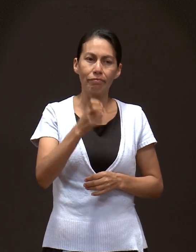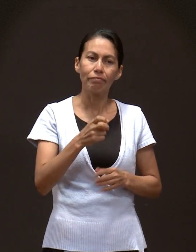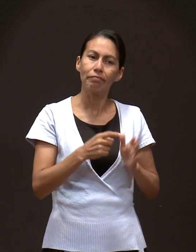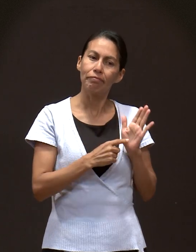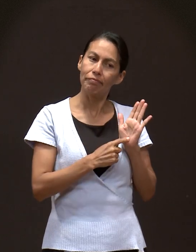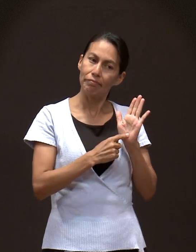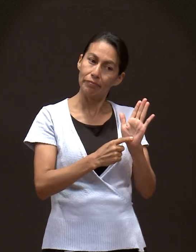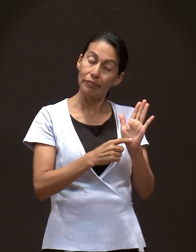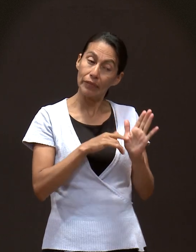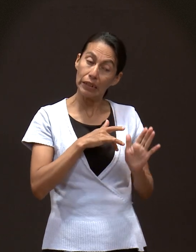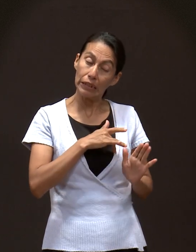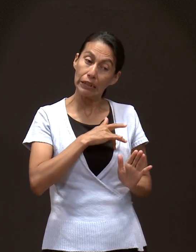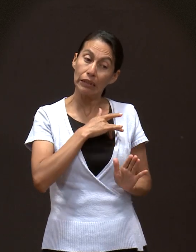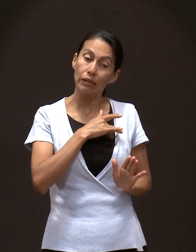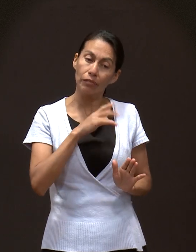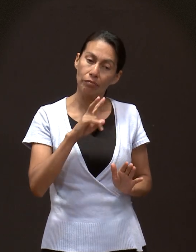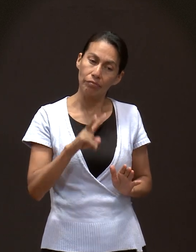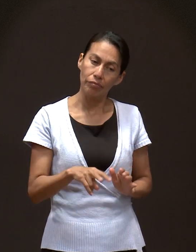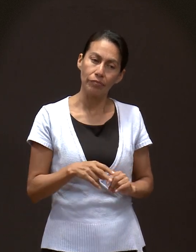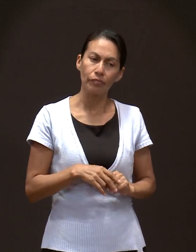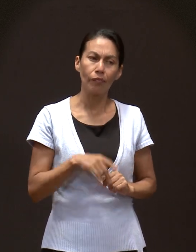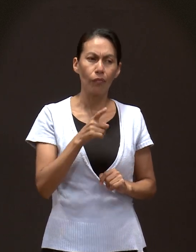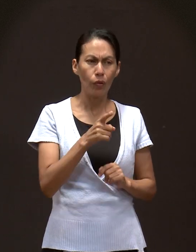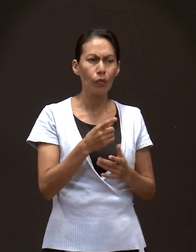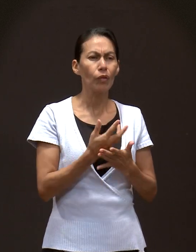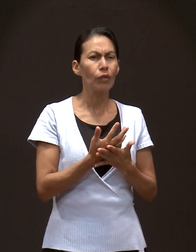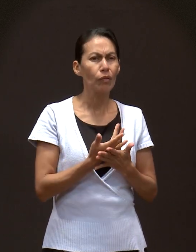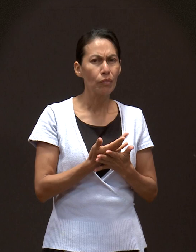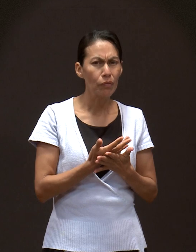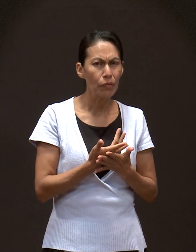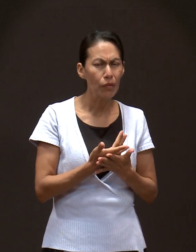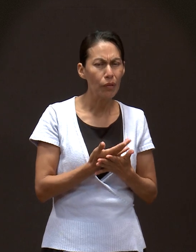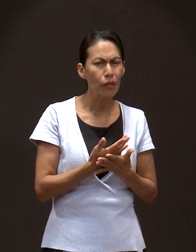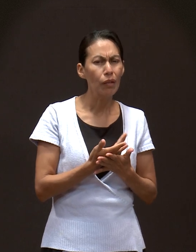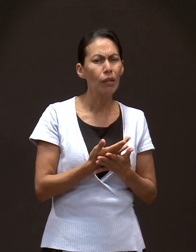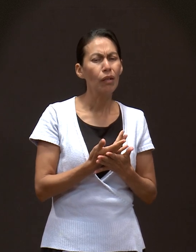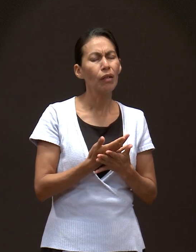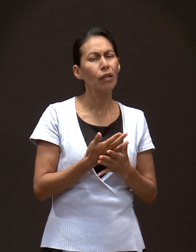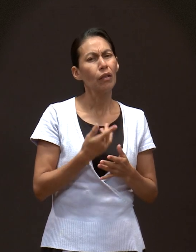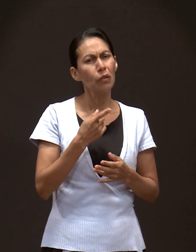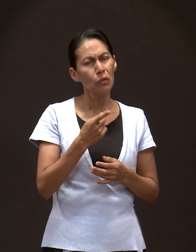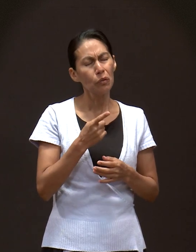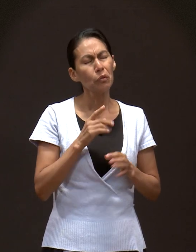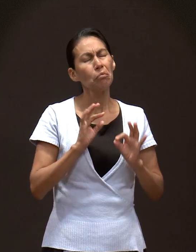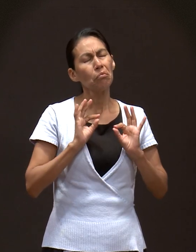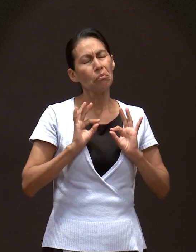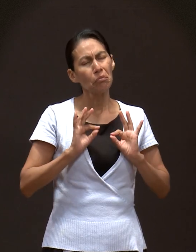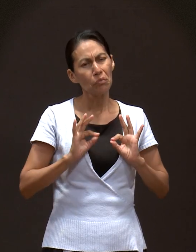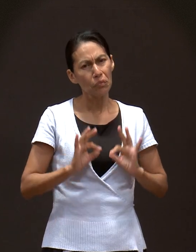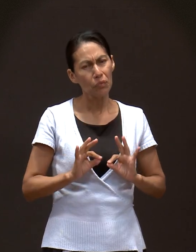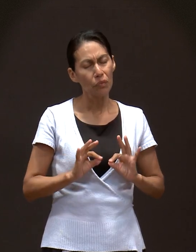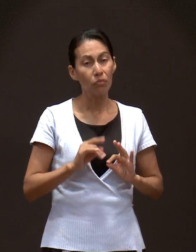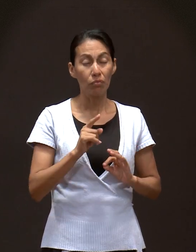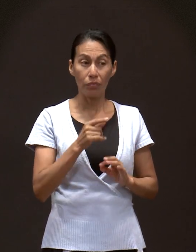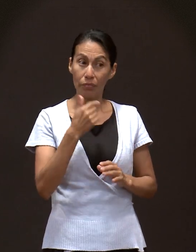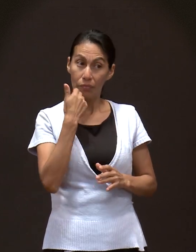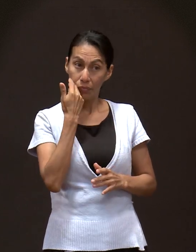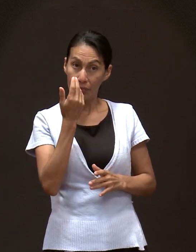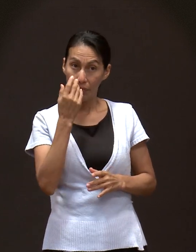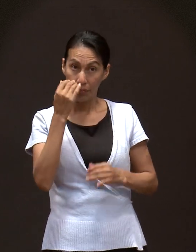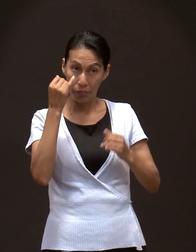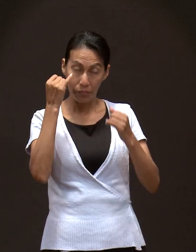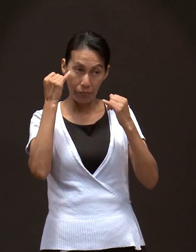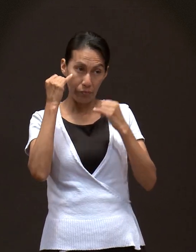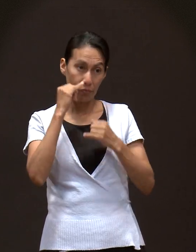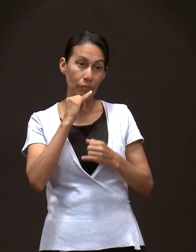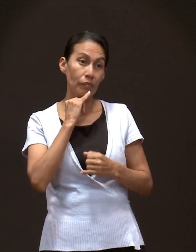sinceridad. El que perseveres significa que tienes ganas. Y tienes deseos de que Dios te